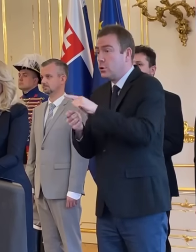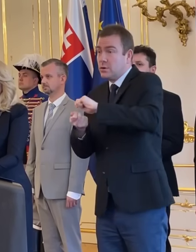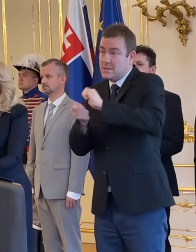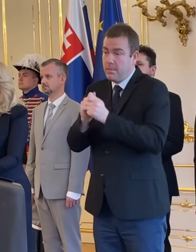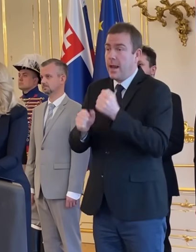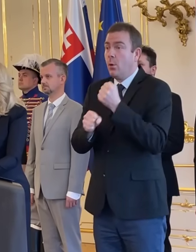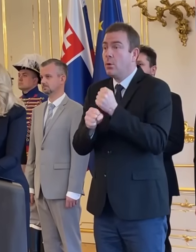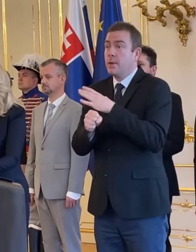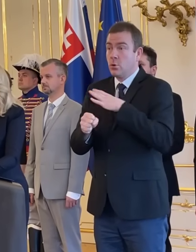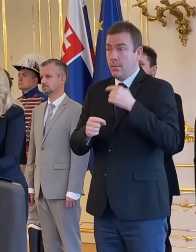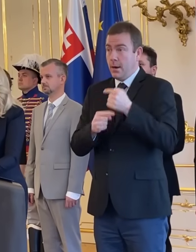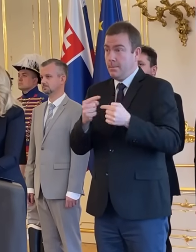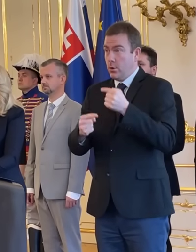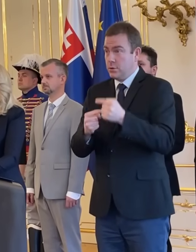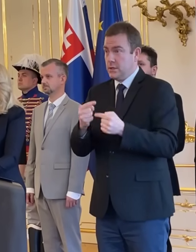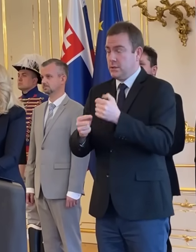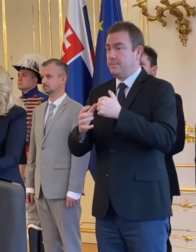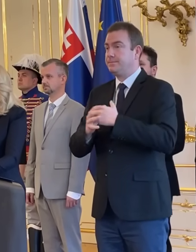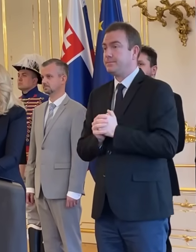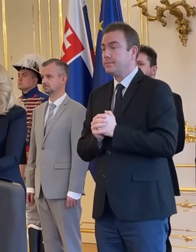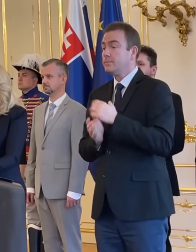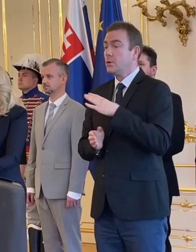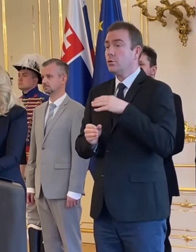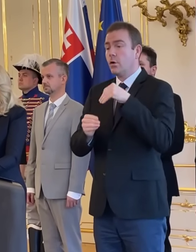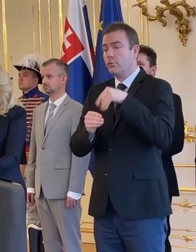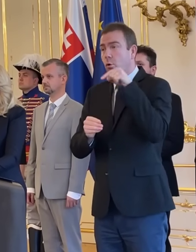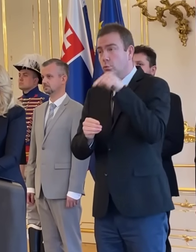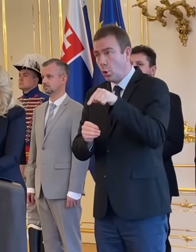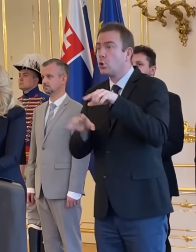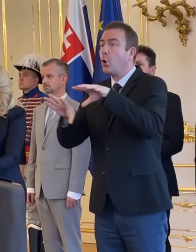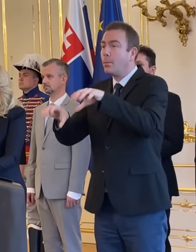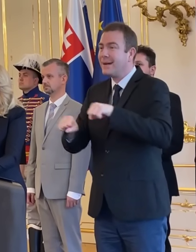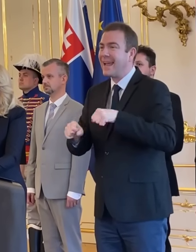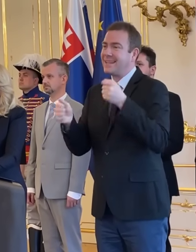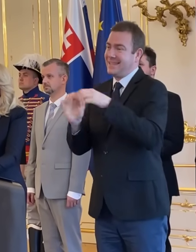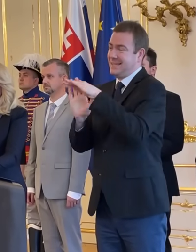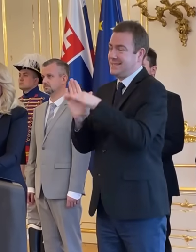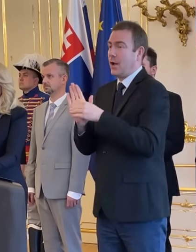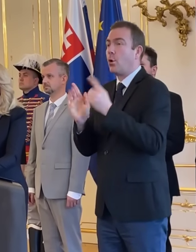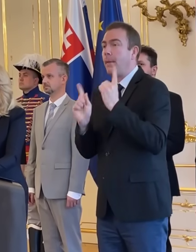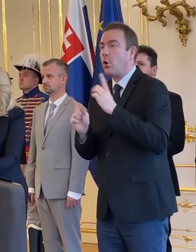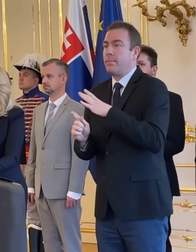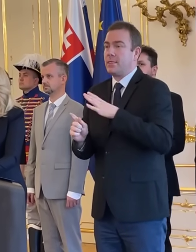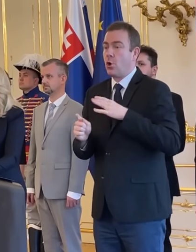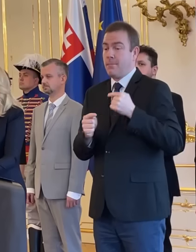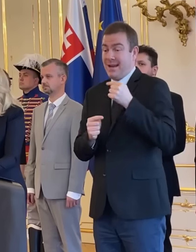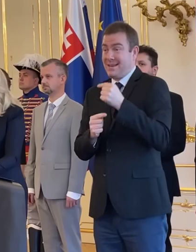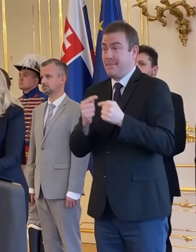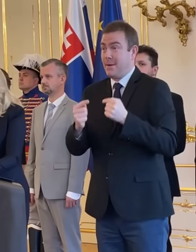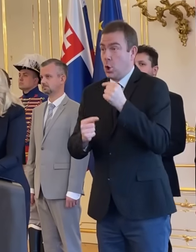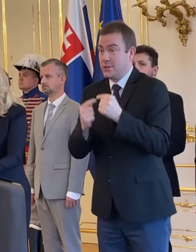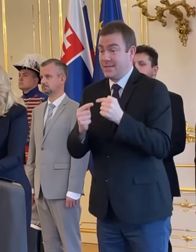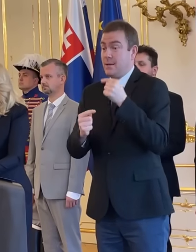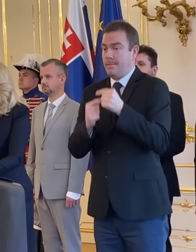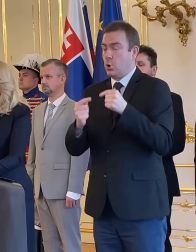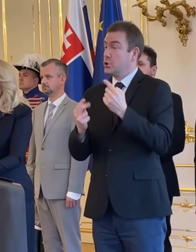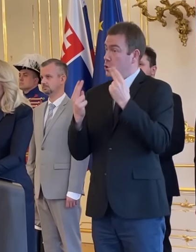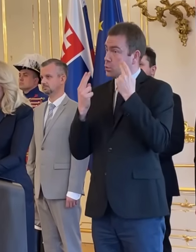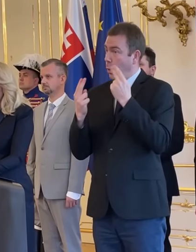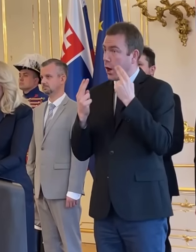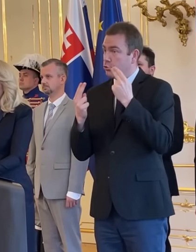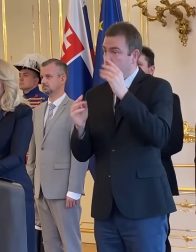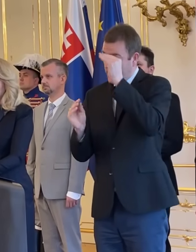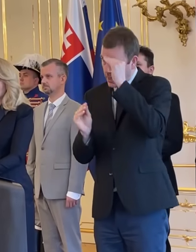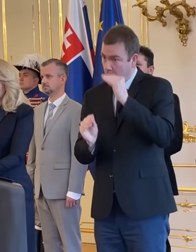štátu, ktoré má samozrejme právo robiť, robila v riadnom legislatívnom procese. Takýto proces totižto nie je samoučelný.